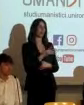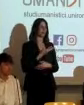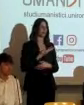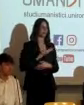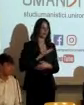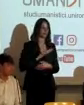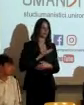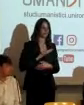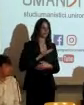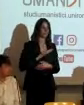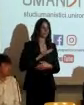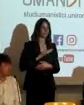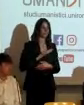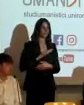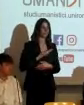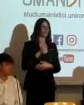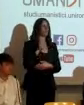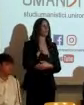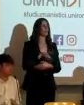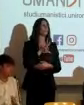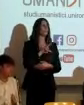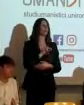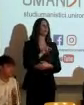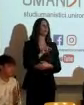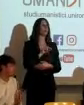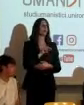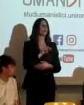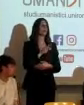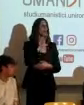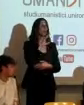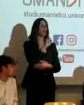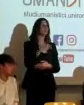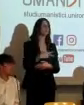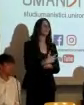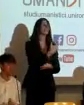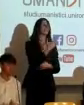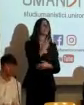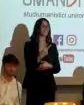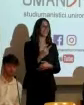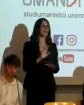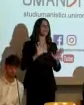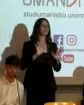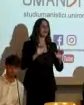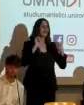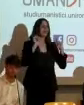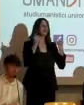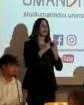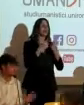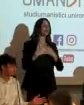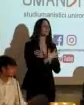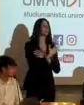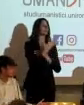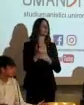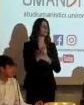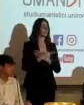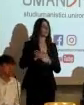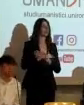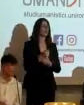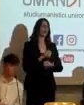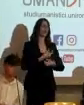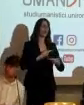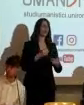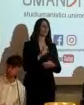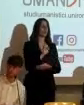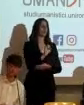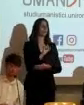Tendenzialmente si parla spesso di triennali, ma invece per quanto riguarda la magistrale, quali sono le nostre offerte formative per quanto riguarda la storia dell'arte e